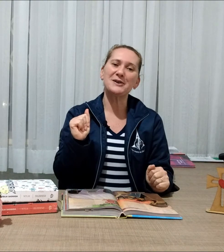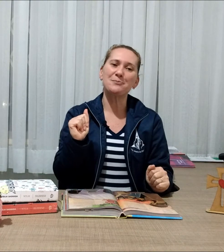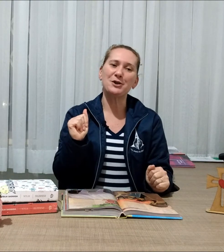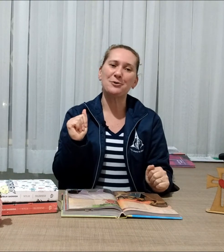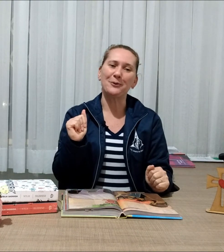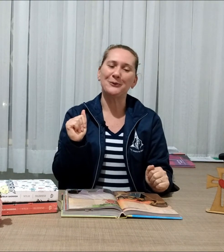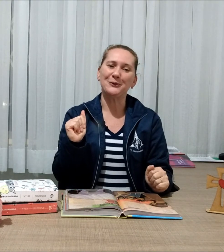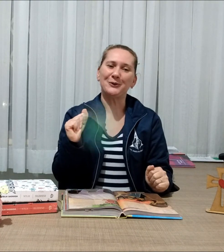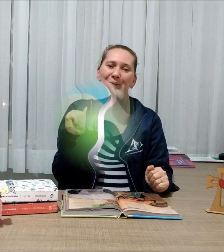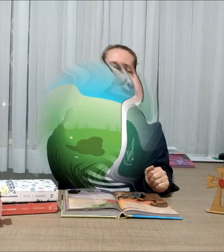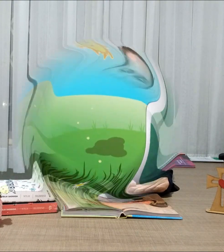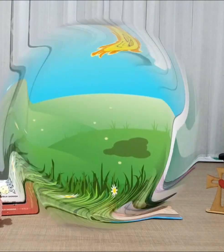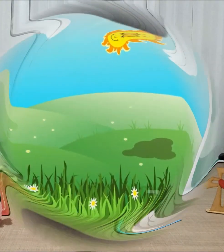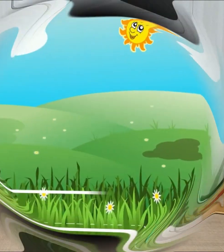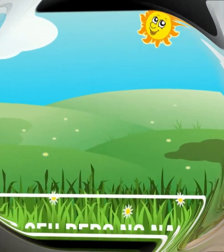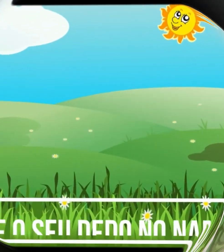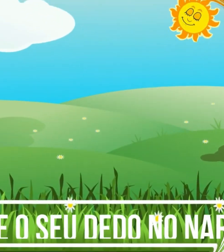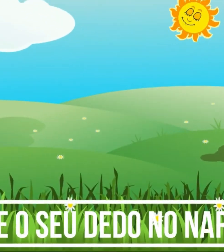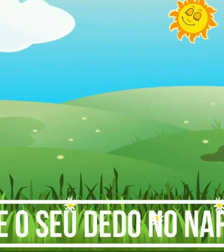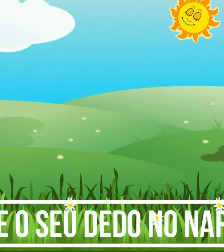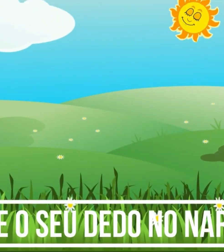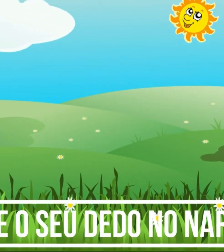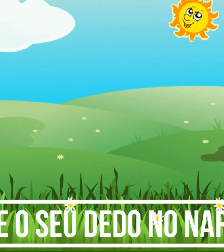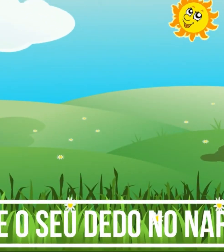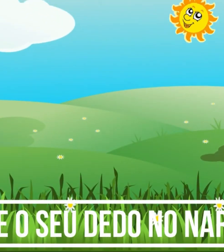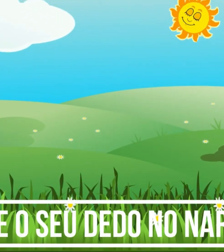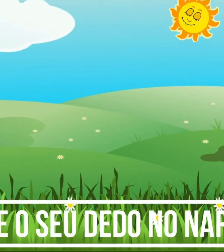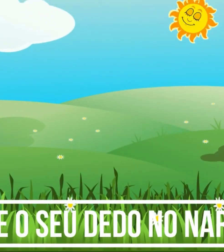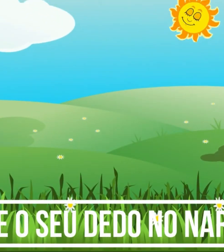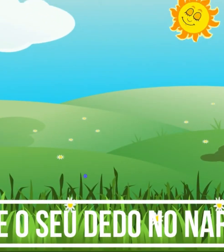o próximo encontro.